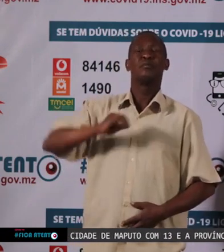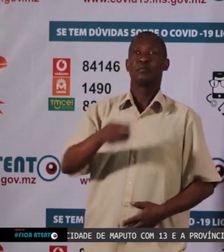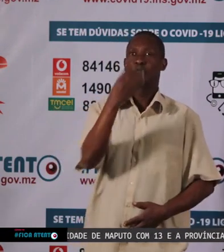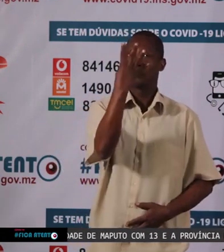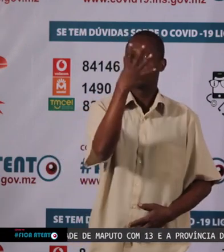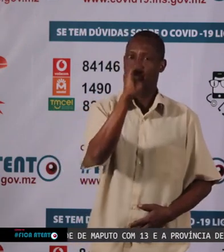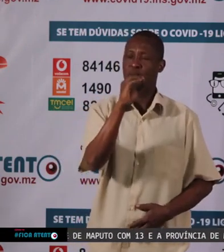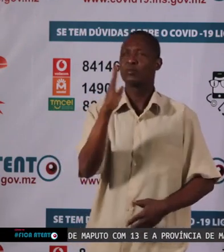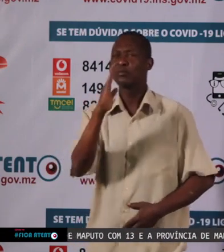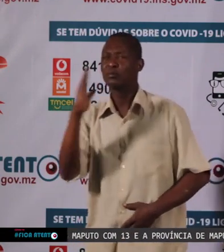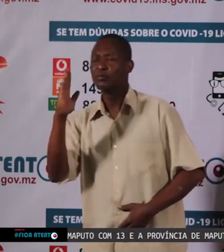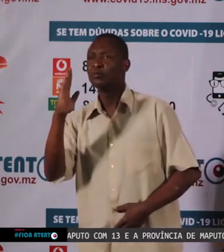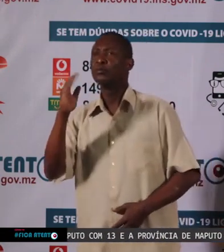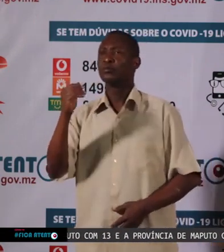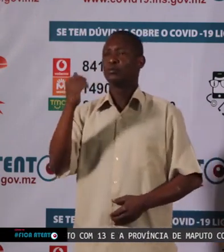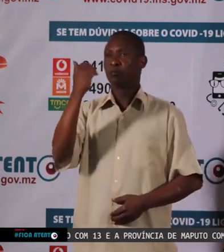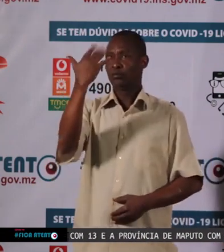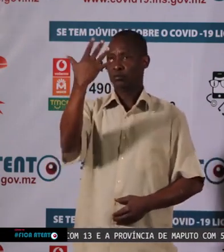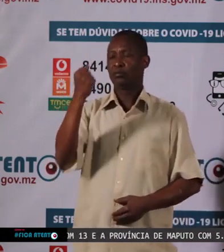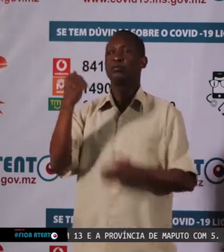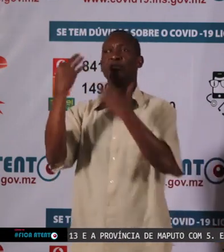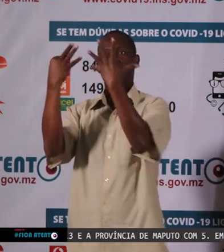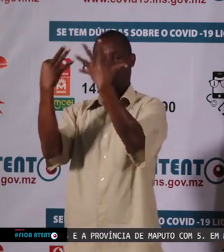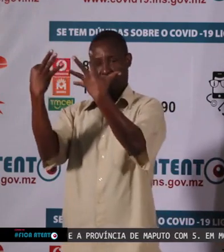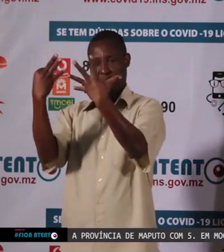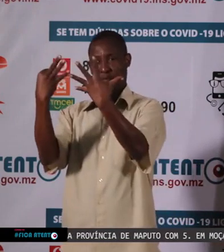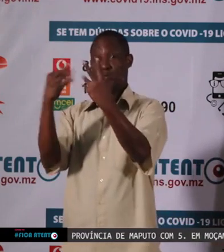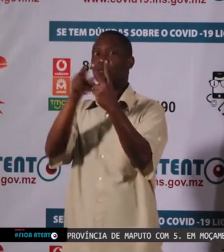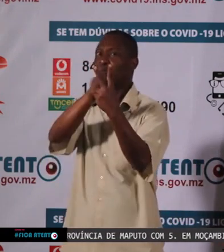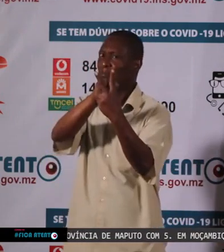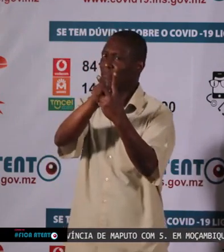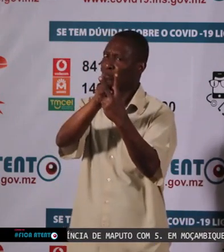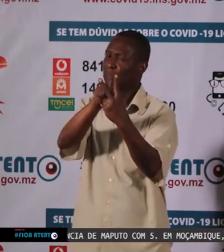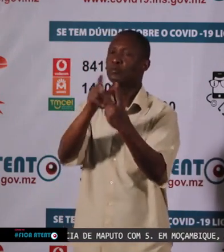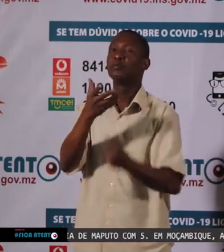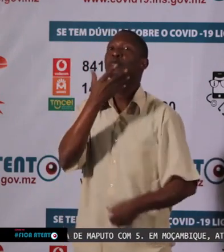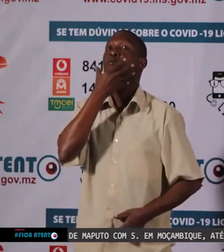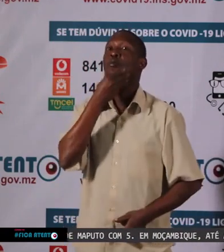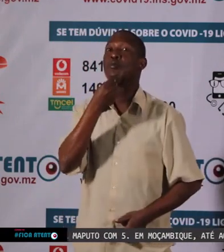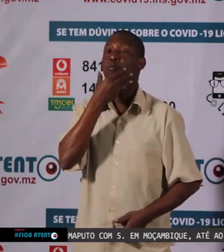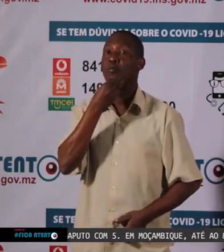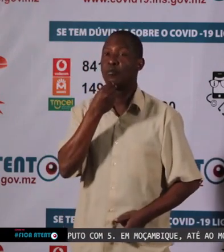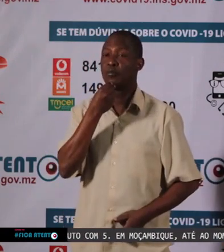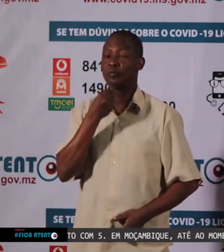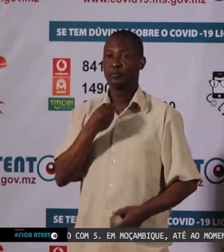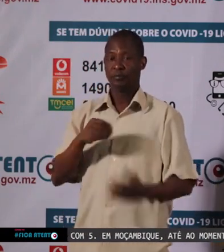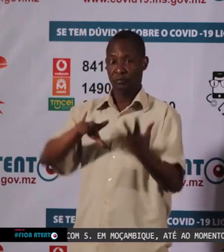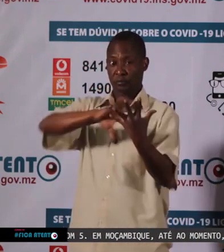ambos do sexo masculino. Todos que estamos a fazer a reportagem, como dissemos,